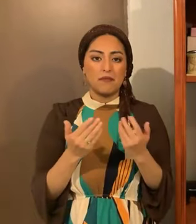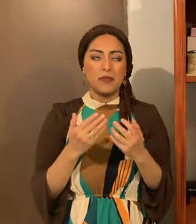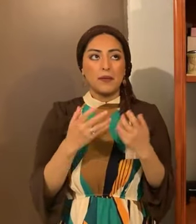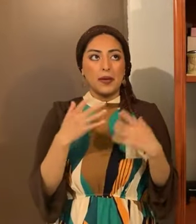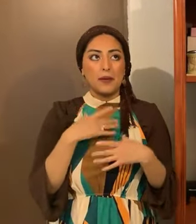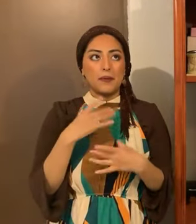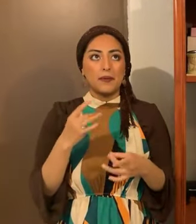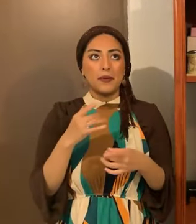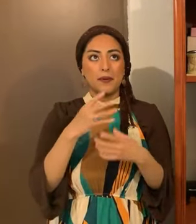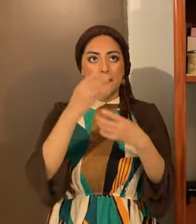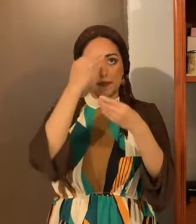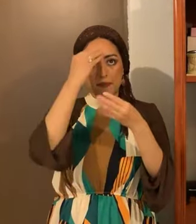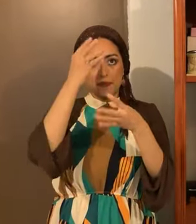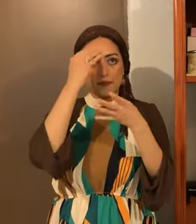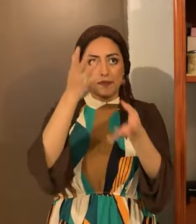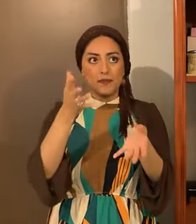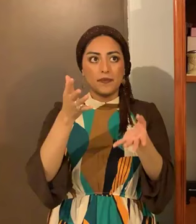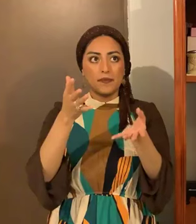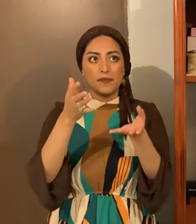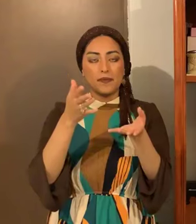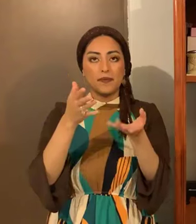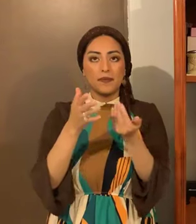mucha información y muchas de estas